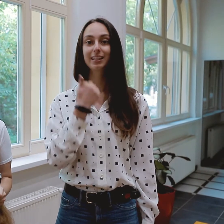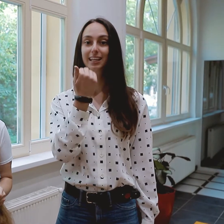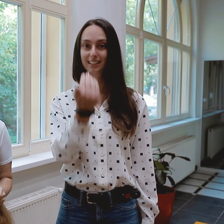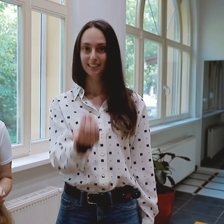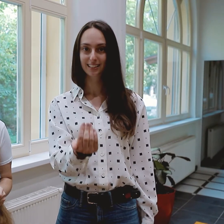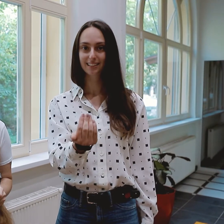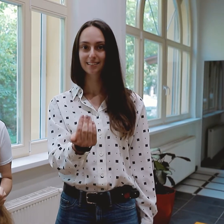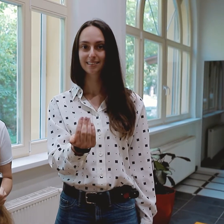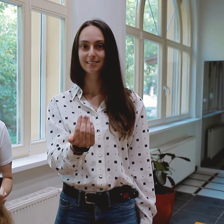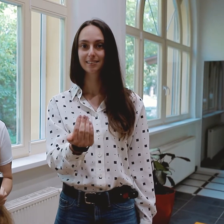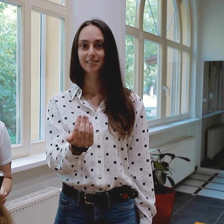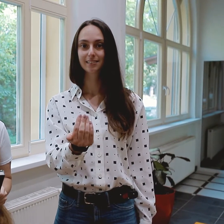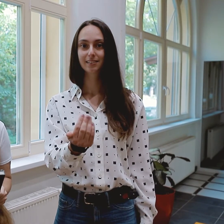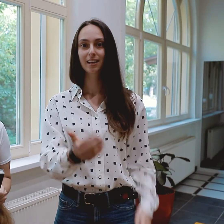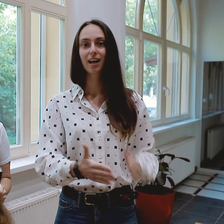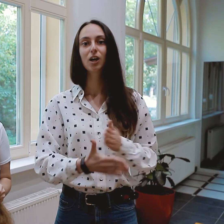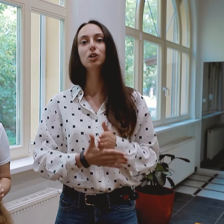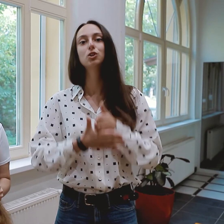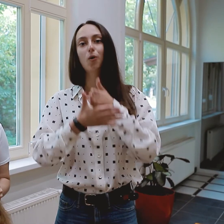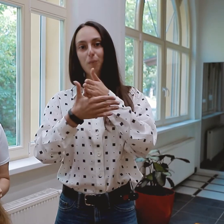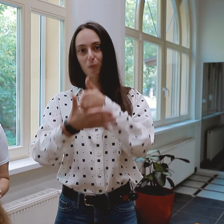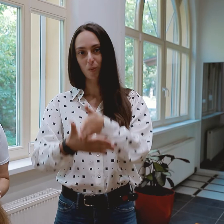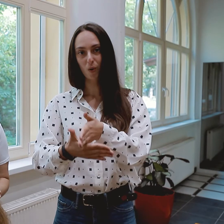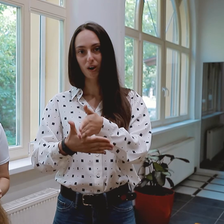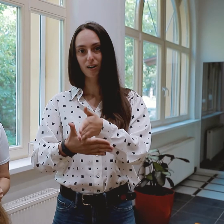Ти. Допомога.